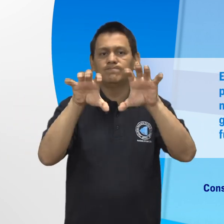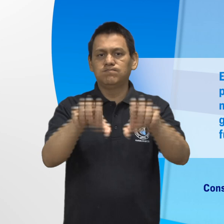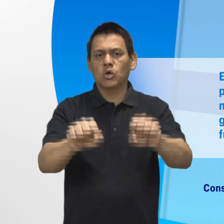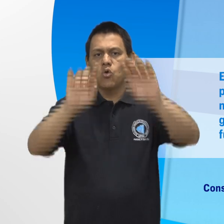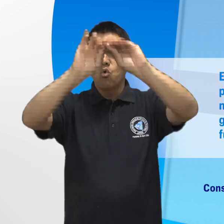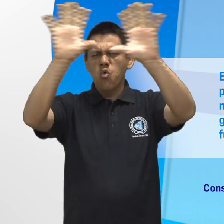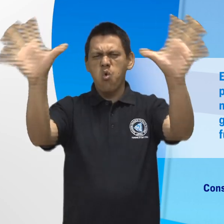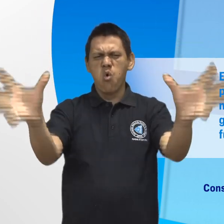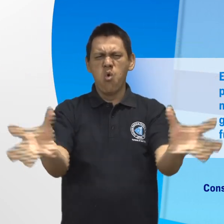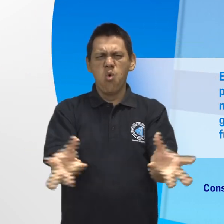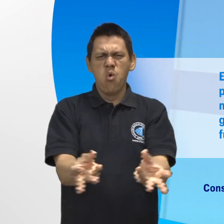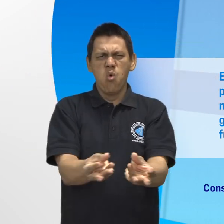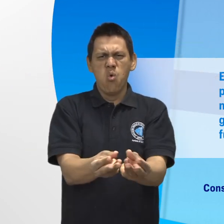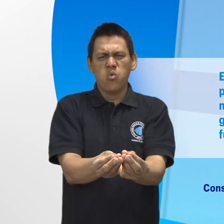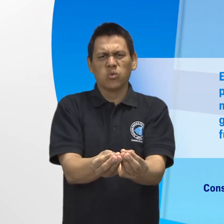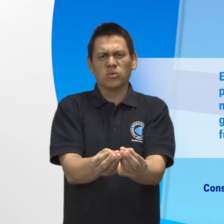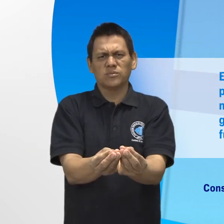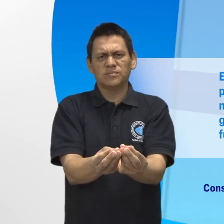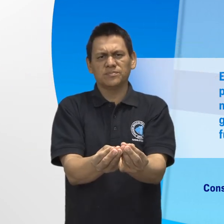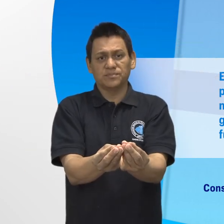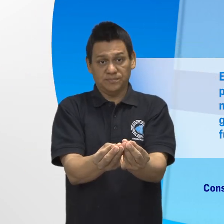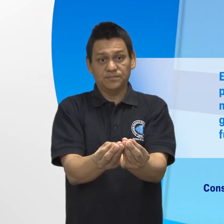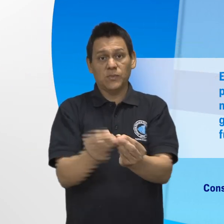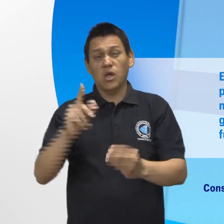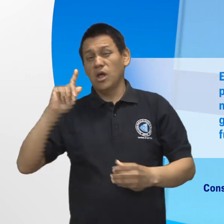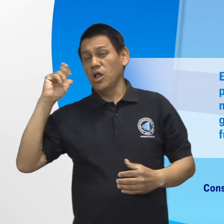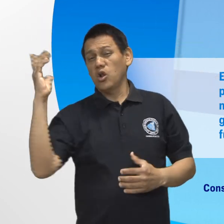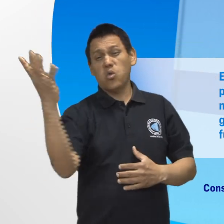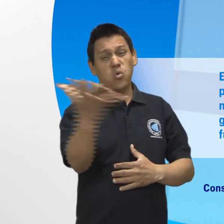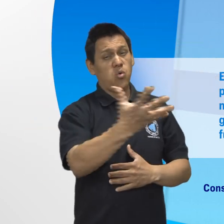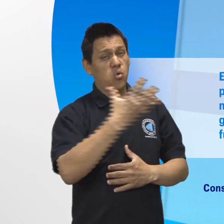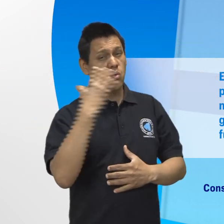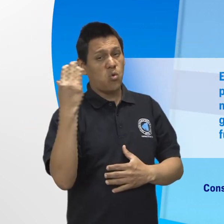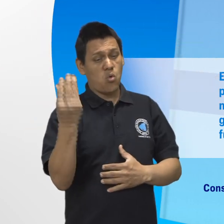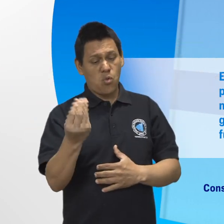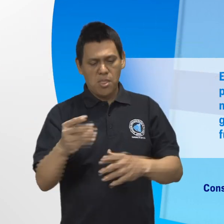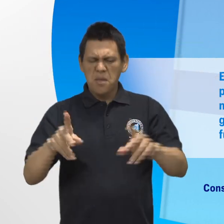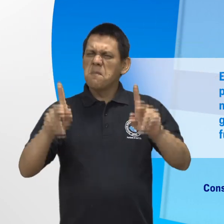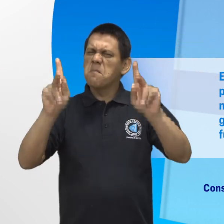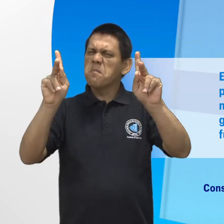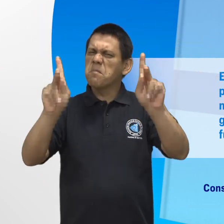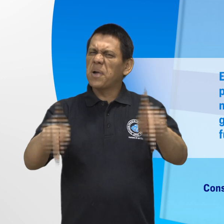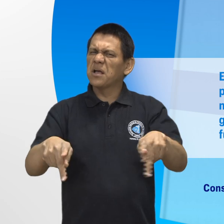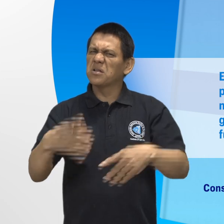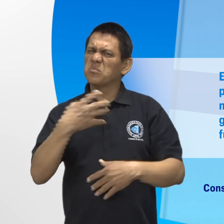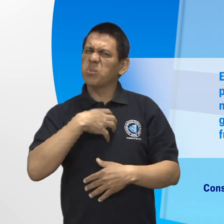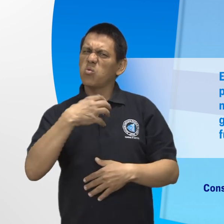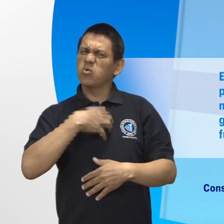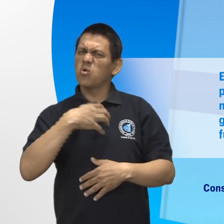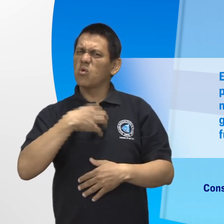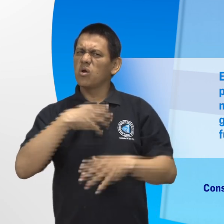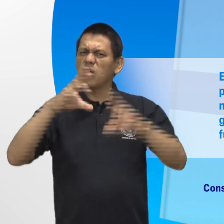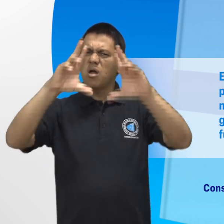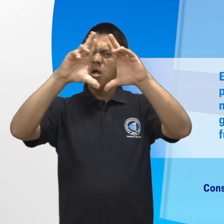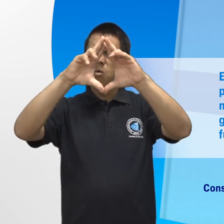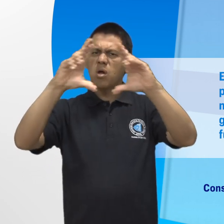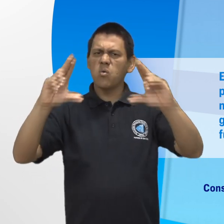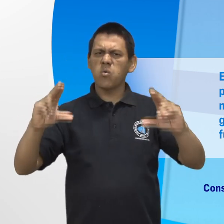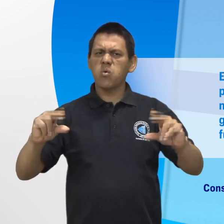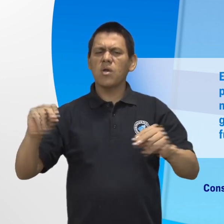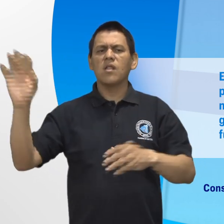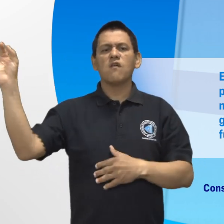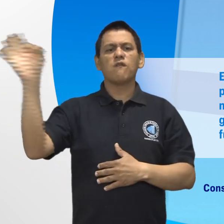El Estado procurará la ocupación plena y productiva de todos los nicaragüenses,